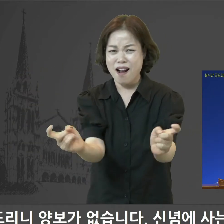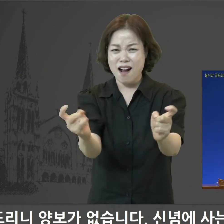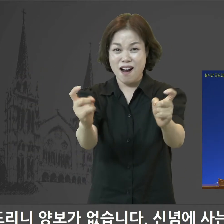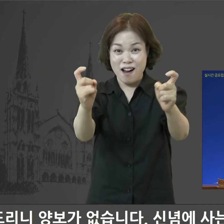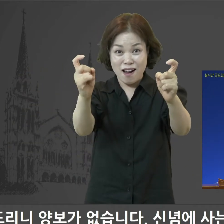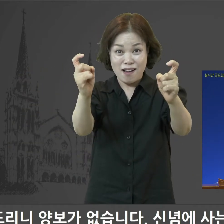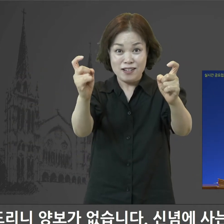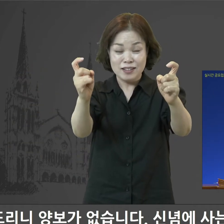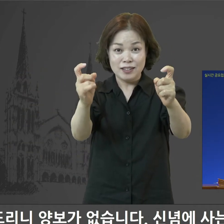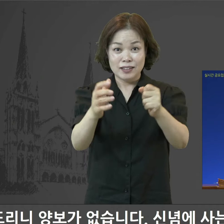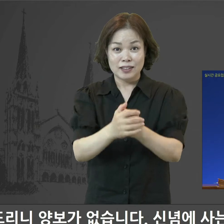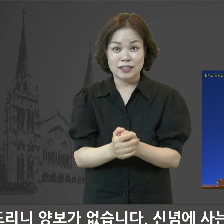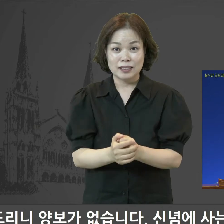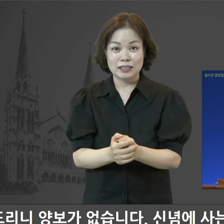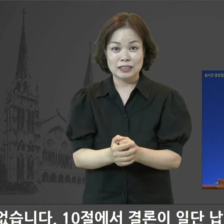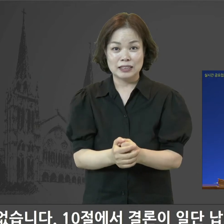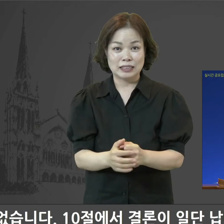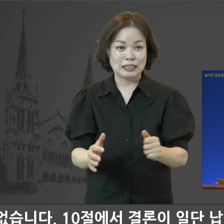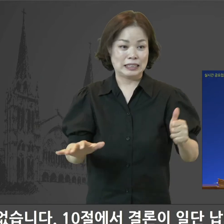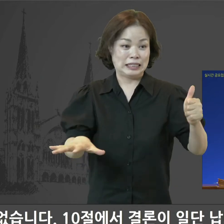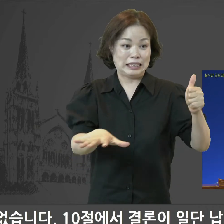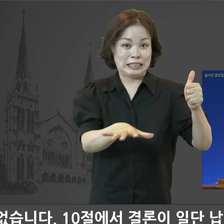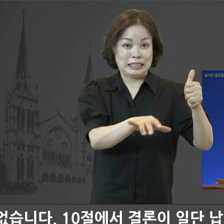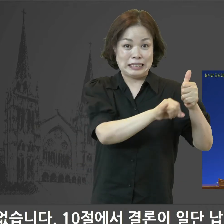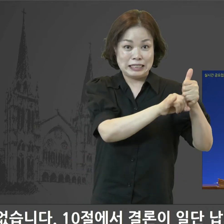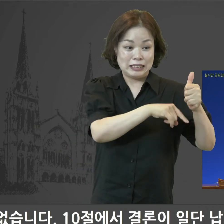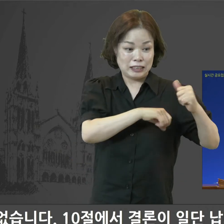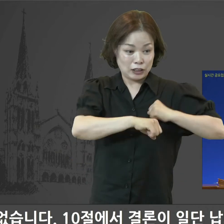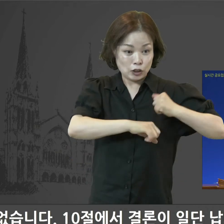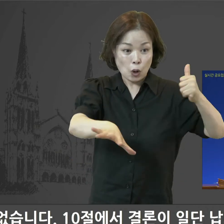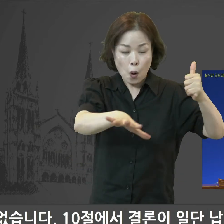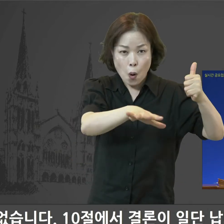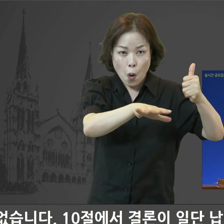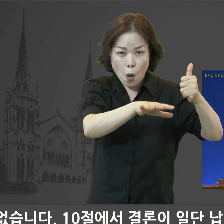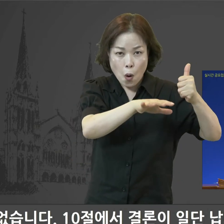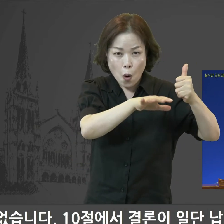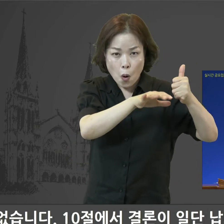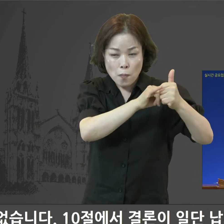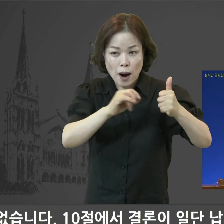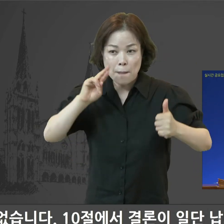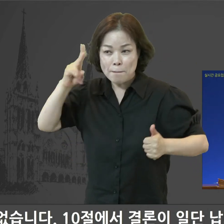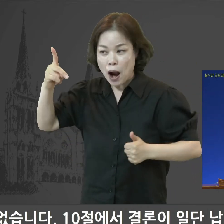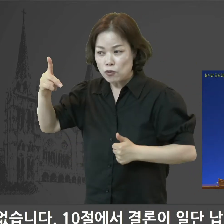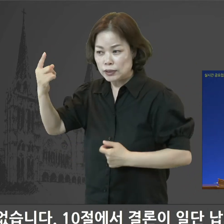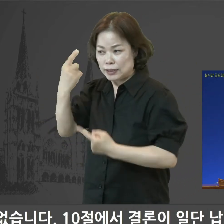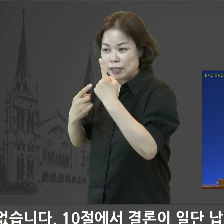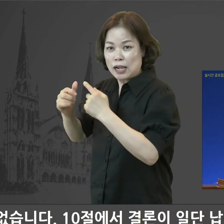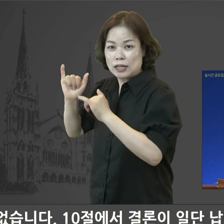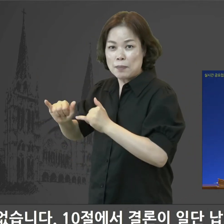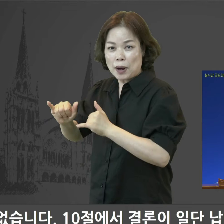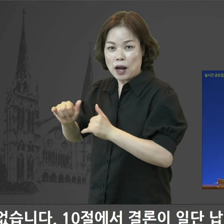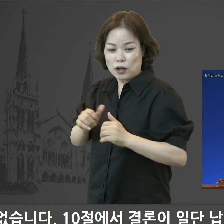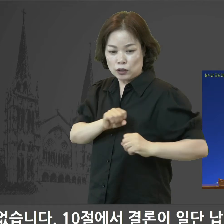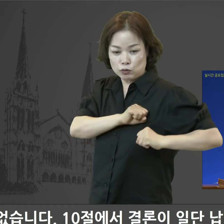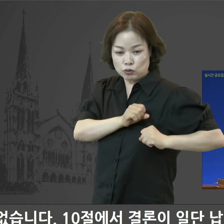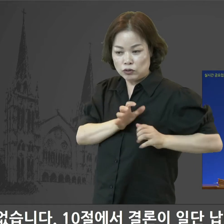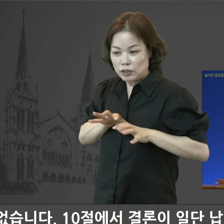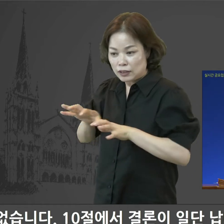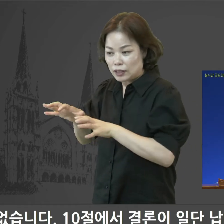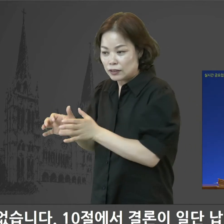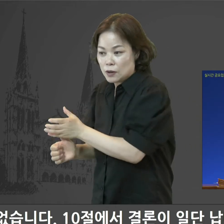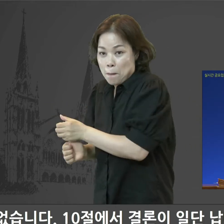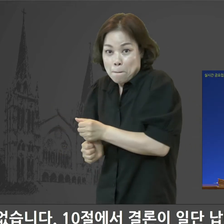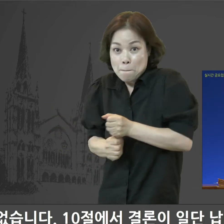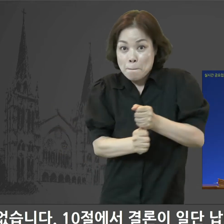생기니 천부장은 바울이 그들에게 찢겨질까 하여 군인을 명하여 데려가 무리 가운데